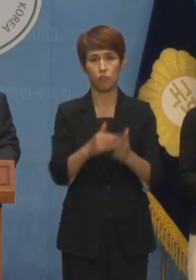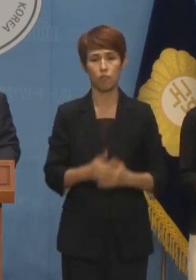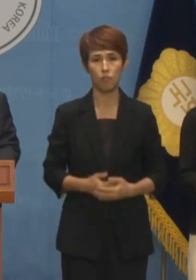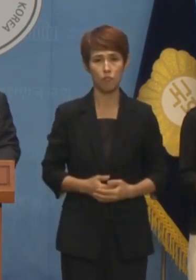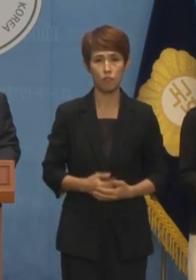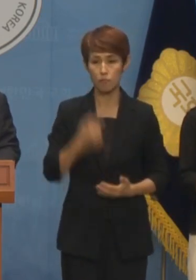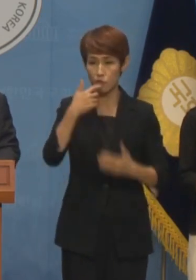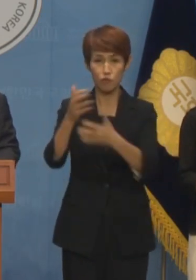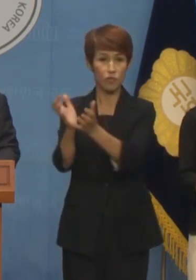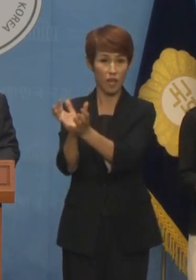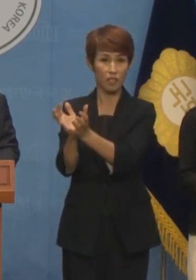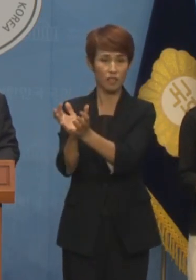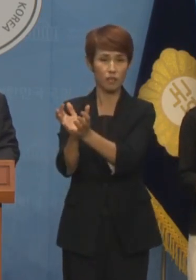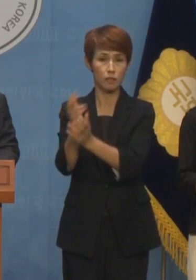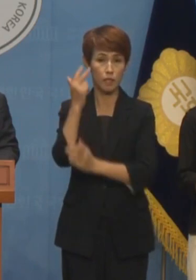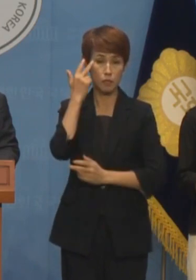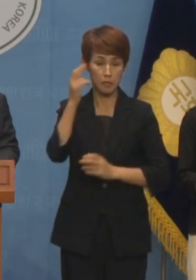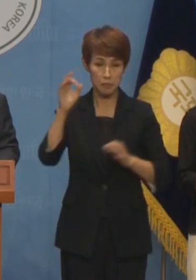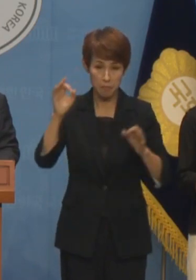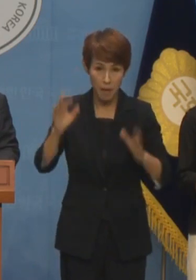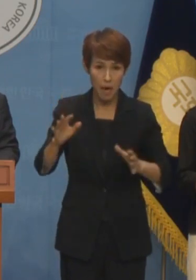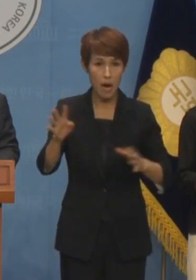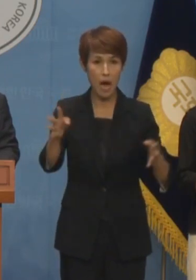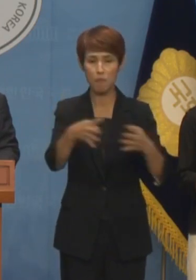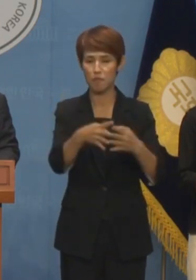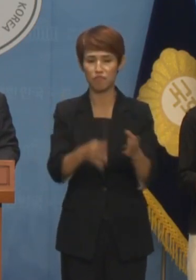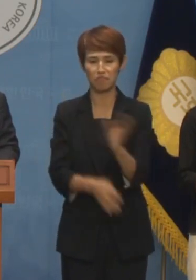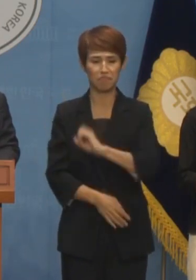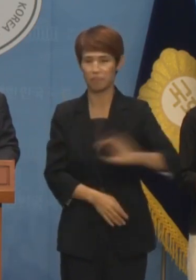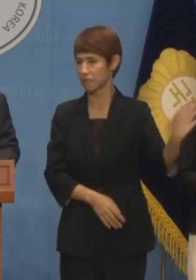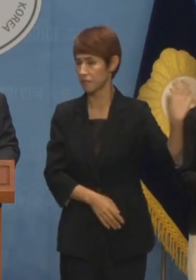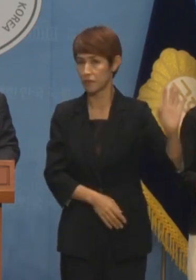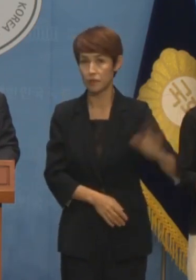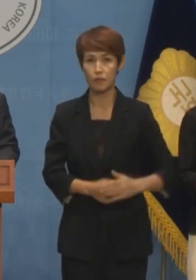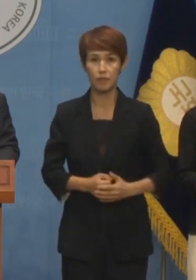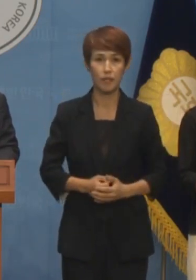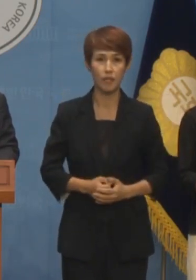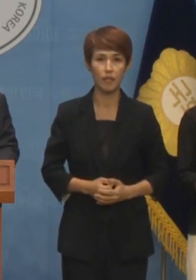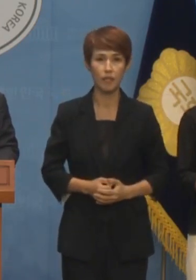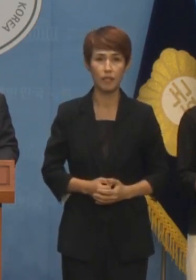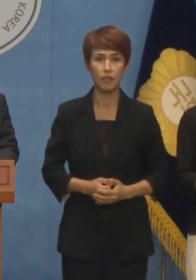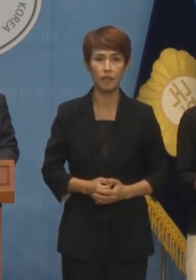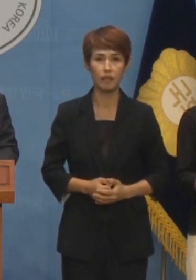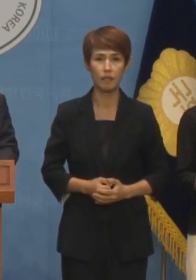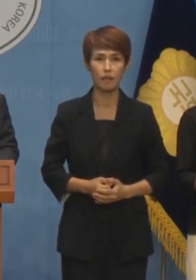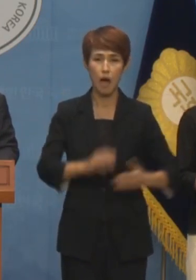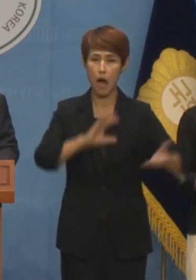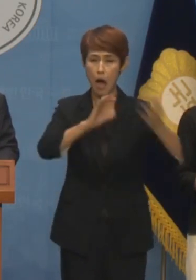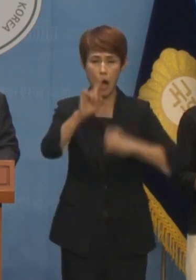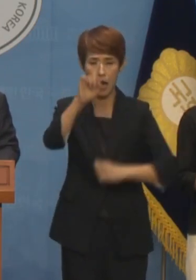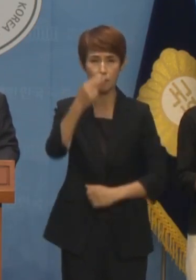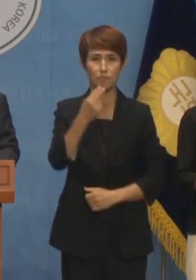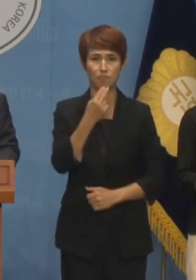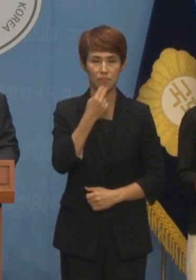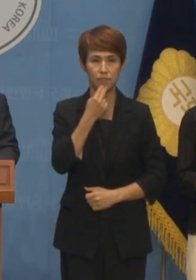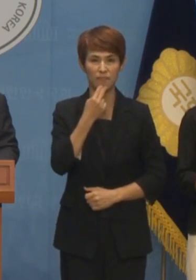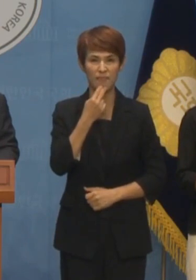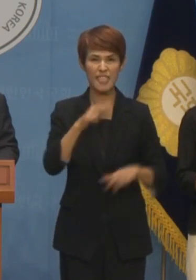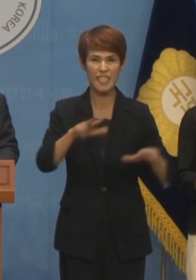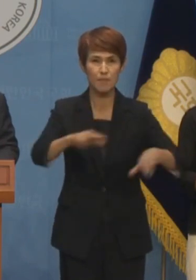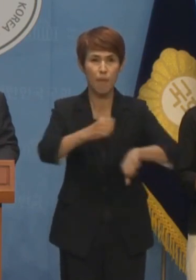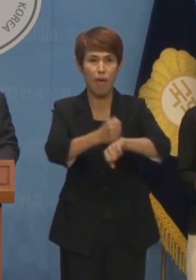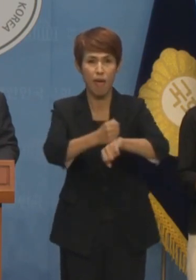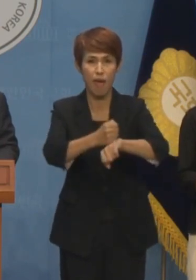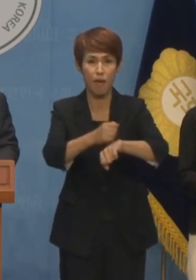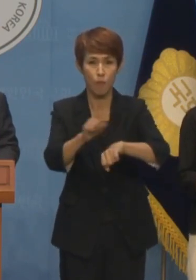그러나 민주당은 일주일 만에 이러한 합의 정신을 내팽개치고 의사할 일정에 대한 충분한 협의도 없이 지금